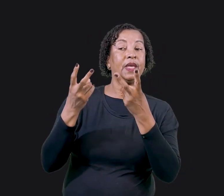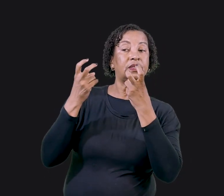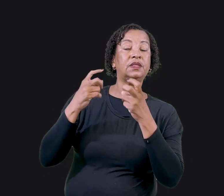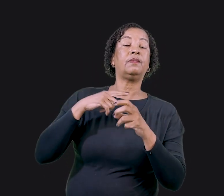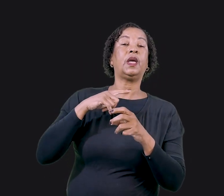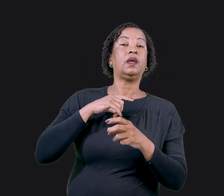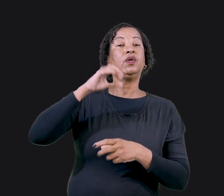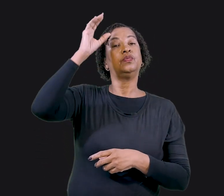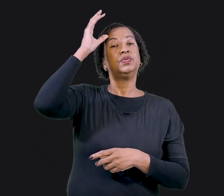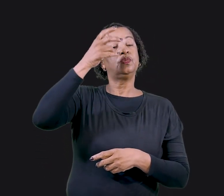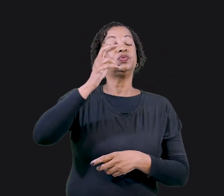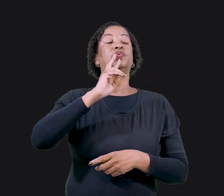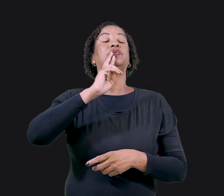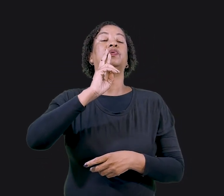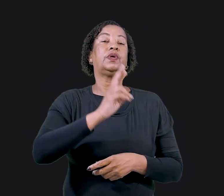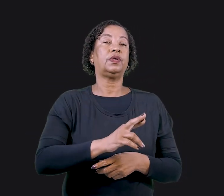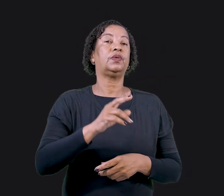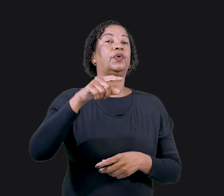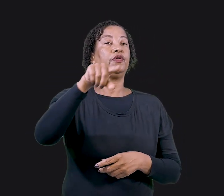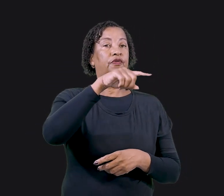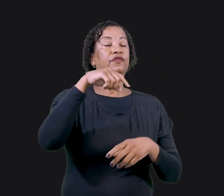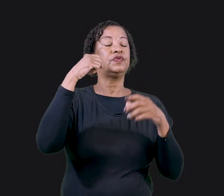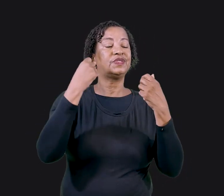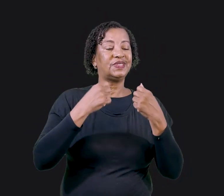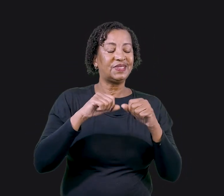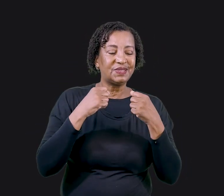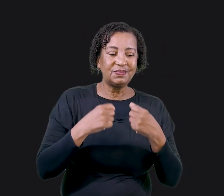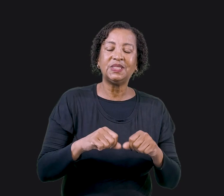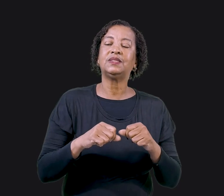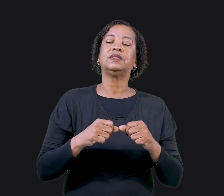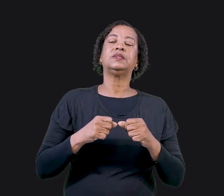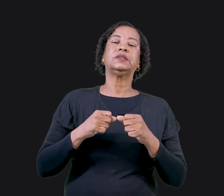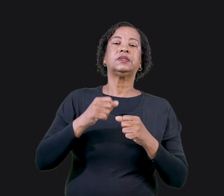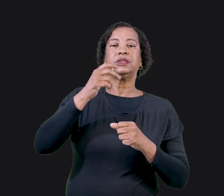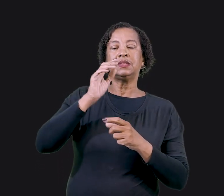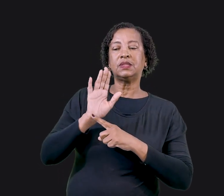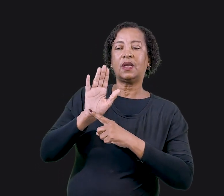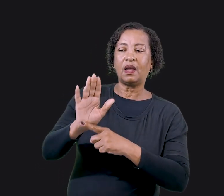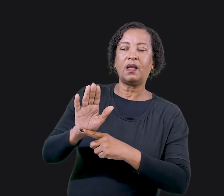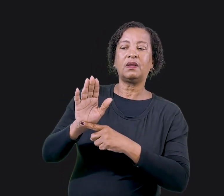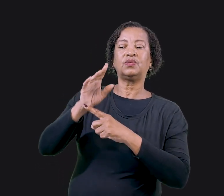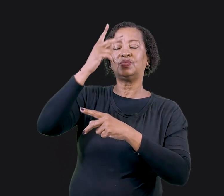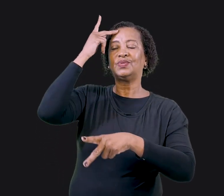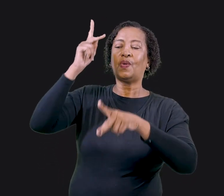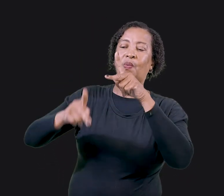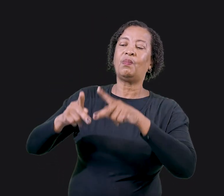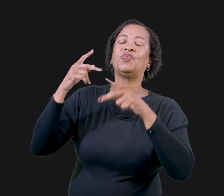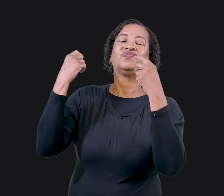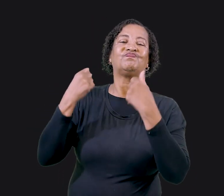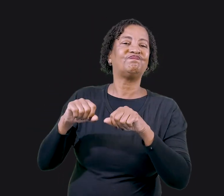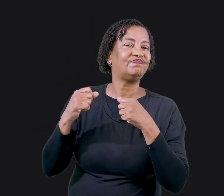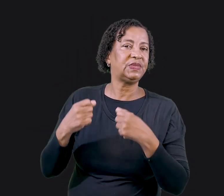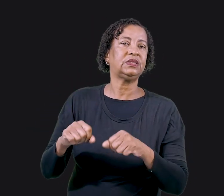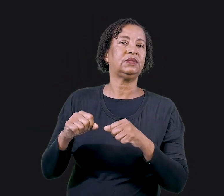dizendo: vejam, eu tenho a solução e a resposta, e vocês devem suprir as necessidades desse mundo